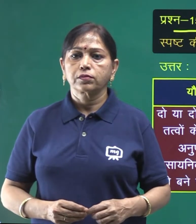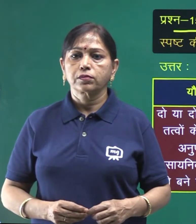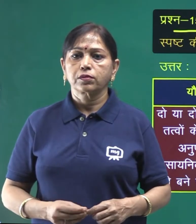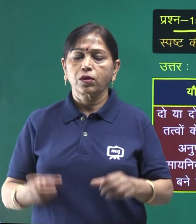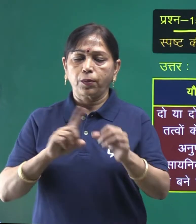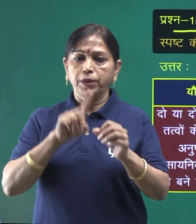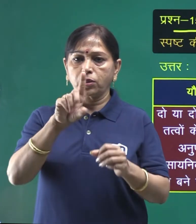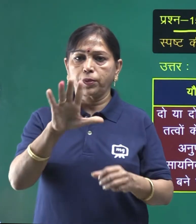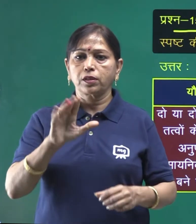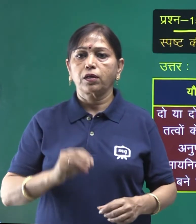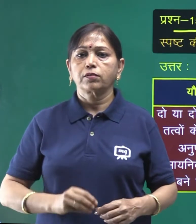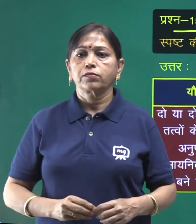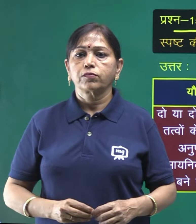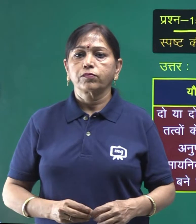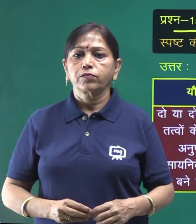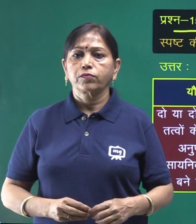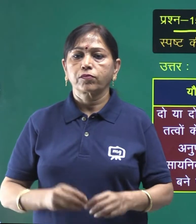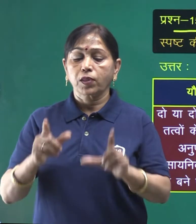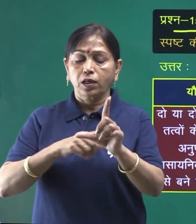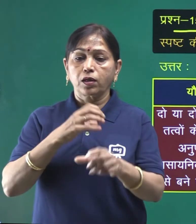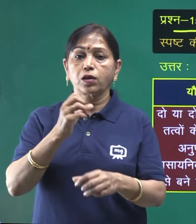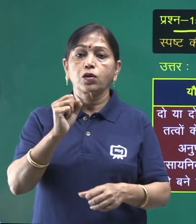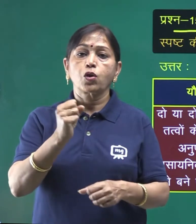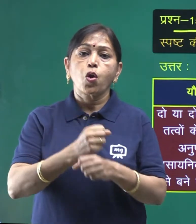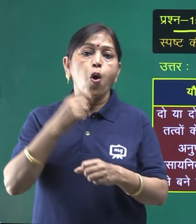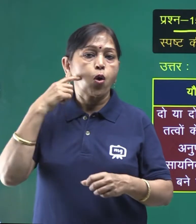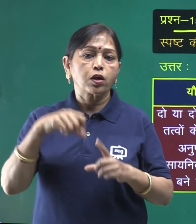प्रश्न 15, यौगिक व